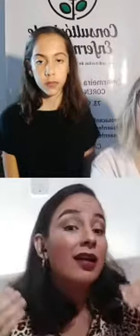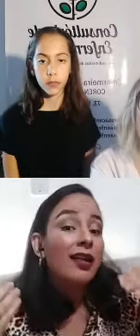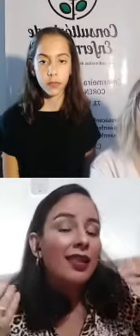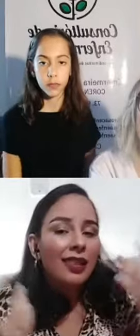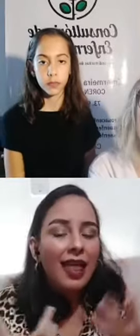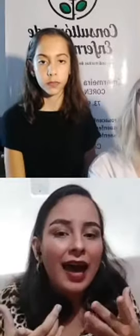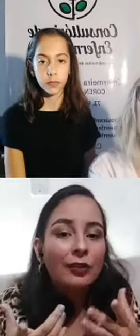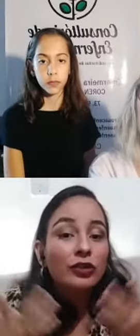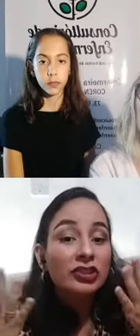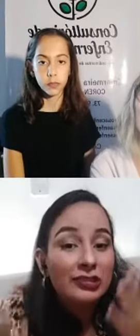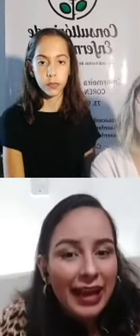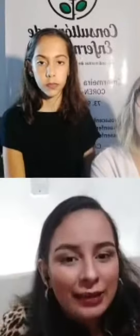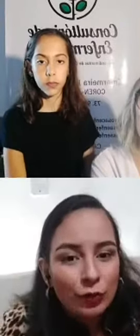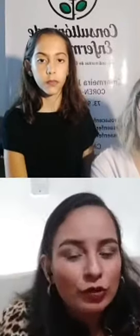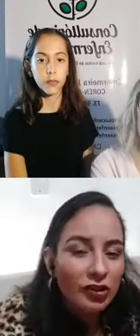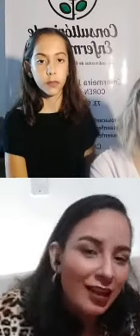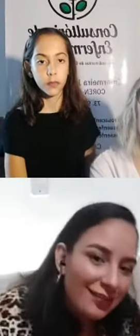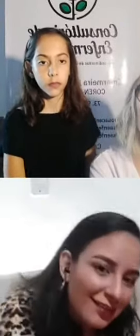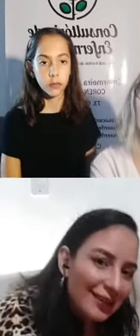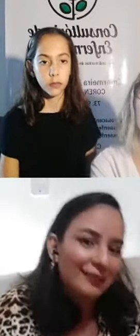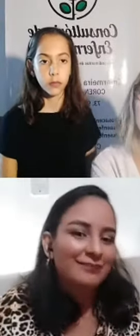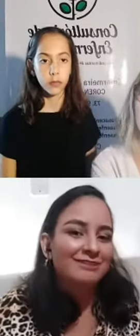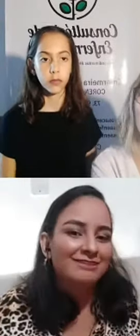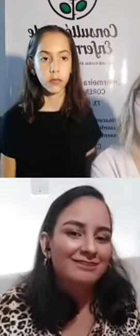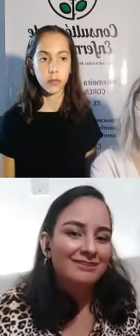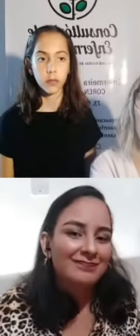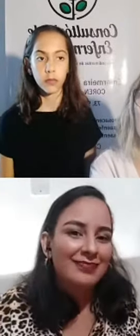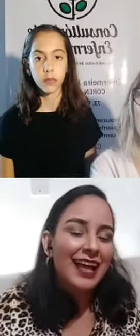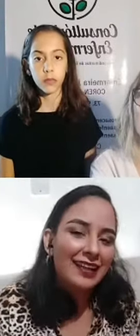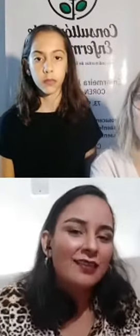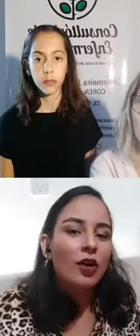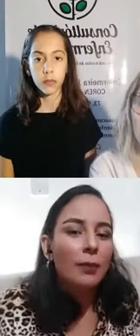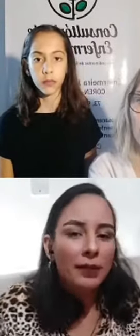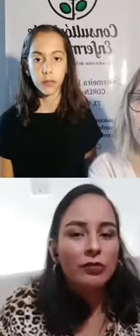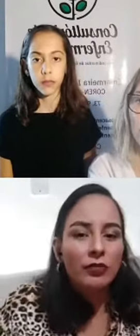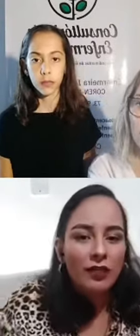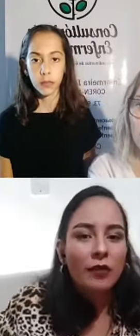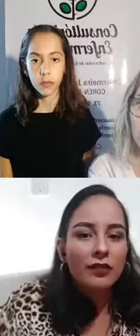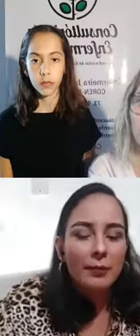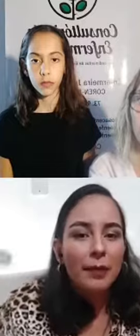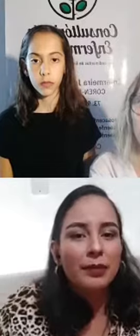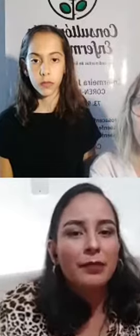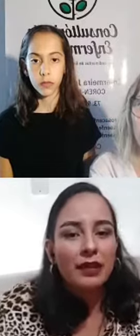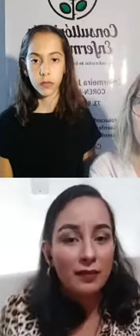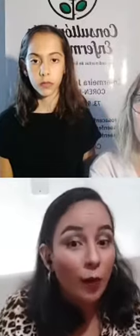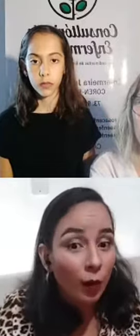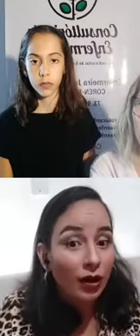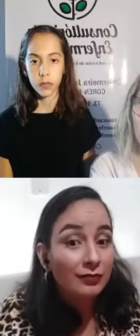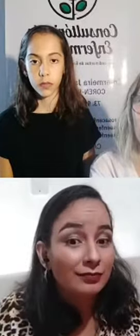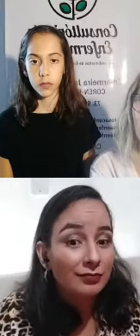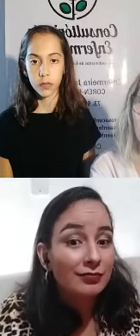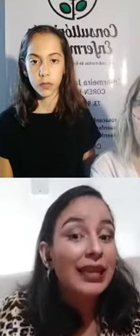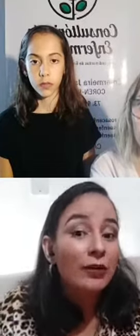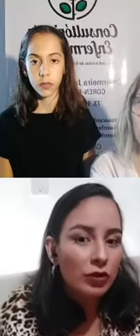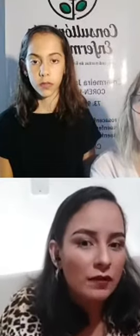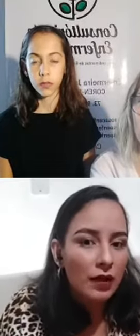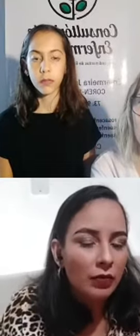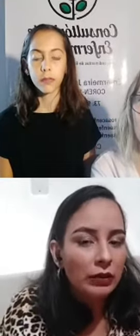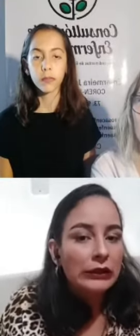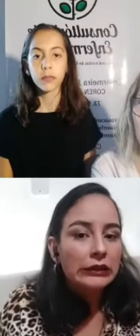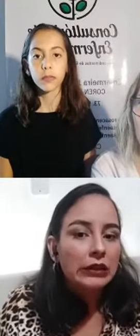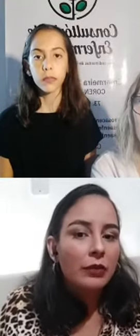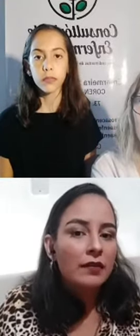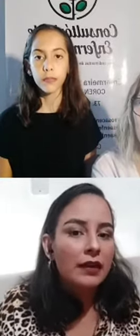remota, lá no Estreito, onde eu nasci, lá na escola Pedro Gonçalves, que é a minha primeira escola, tem